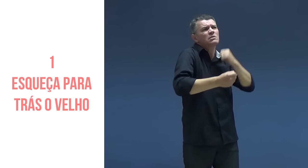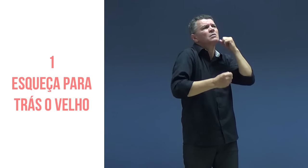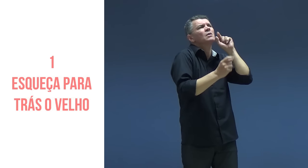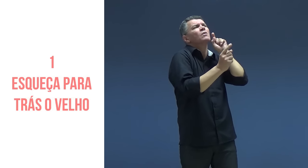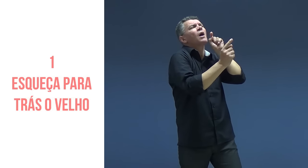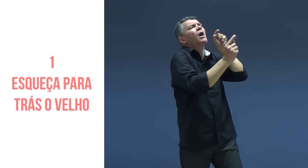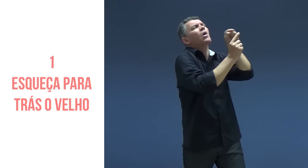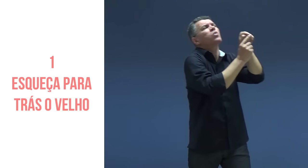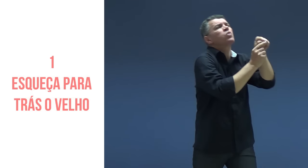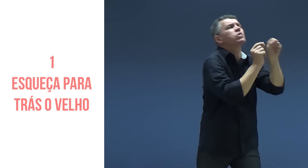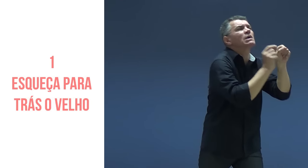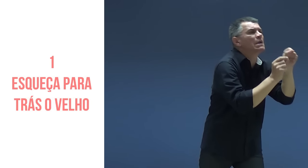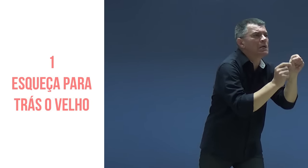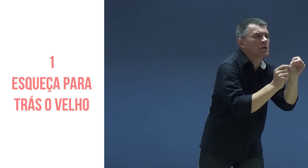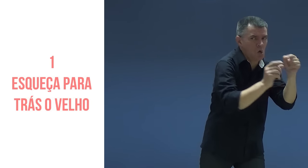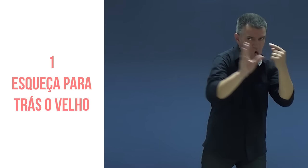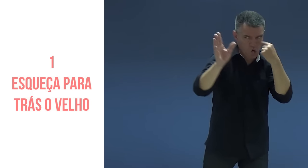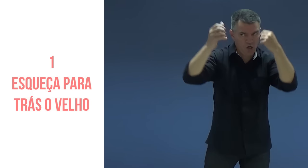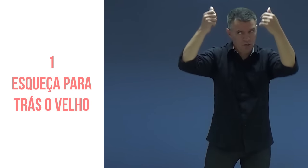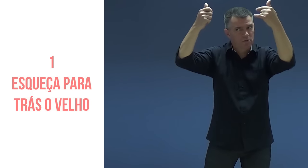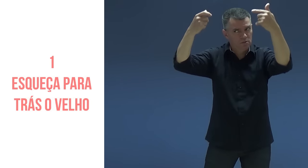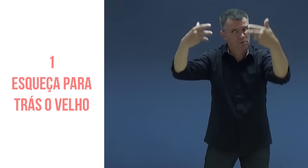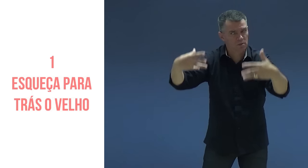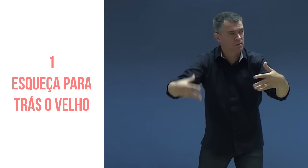vai estar batalhando por esse alvo.